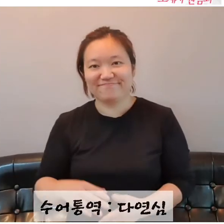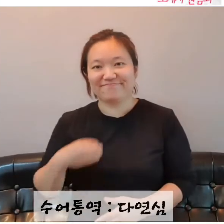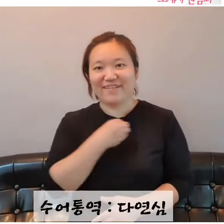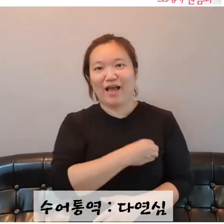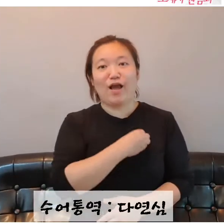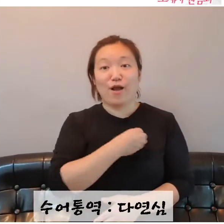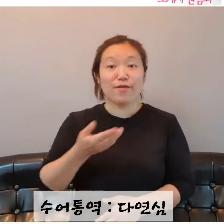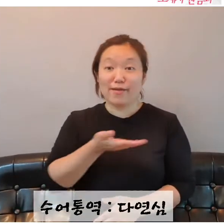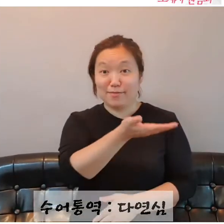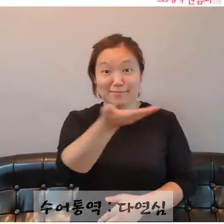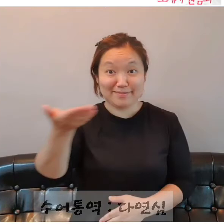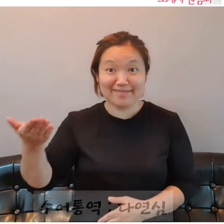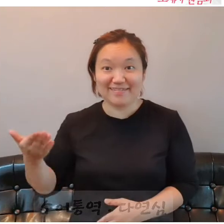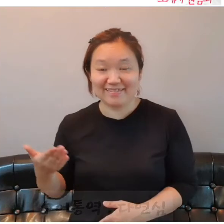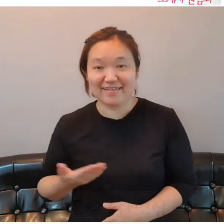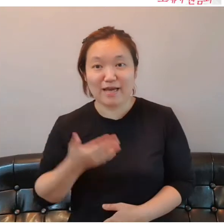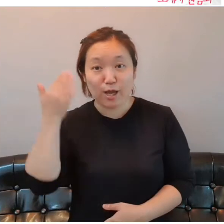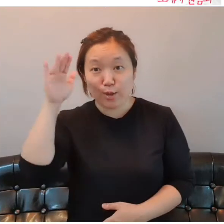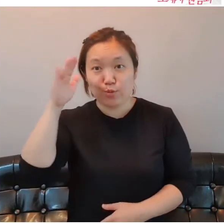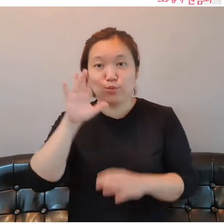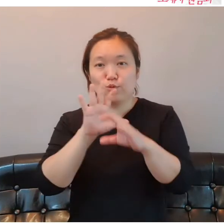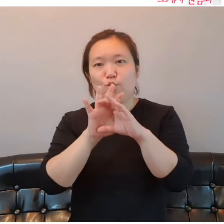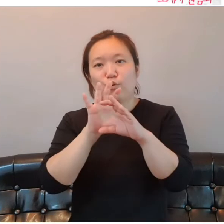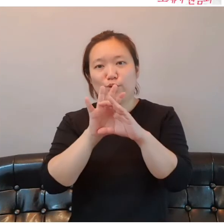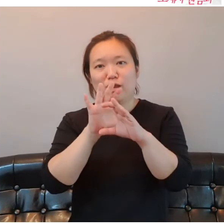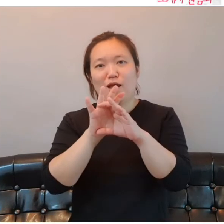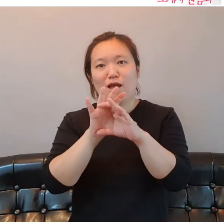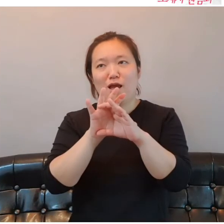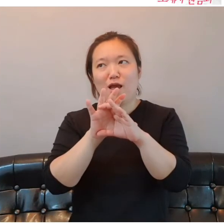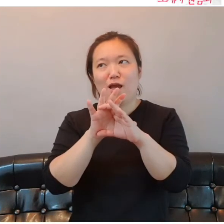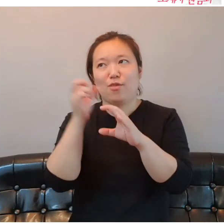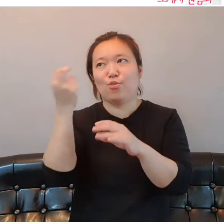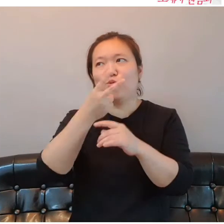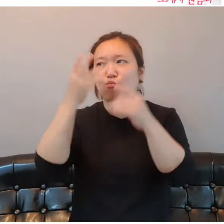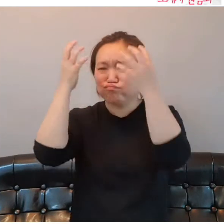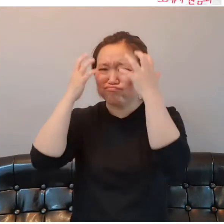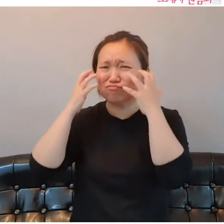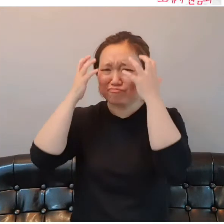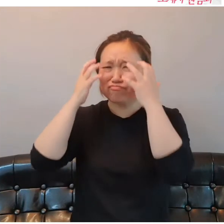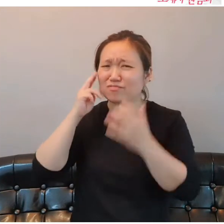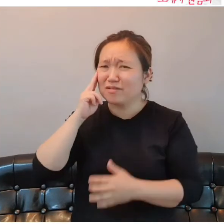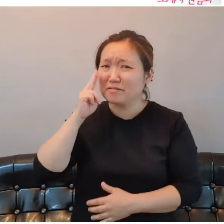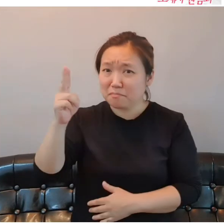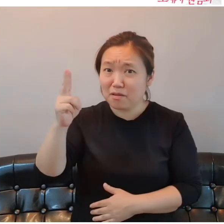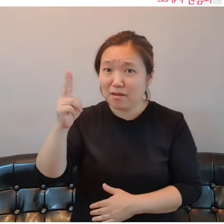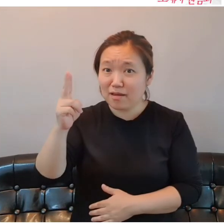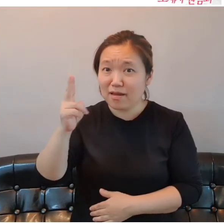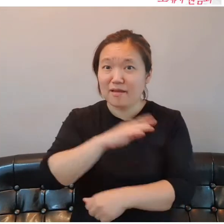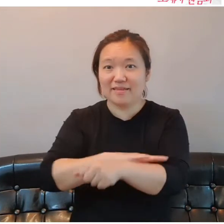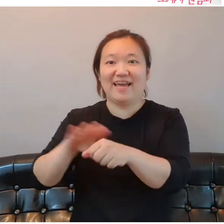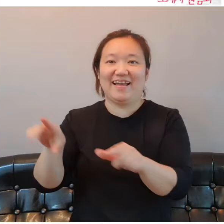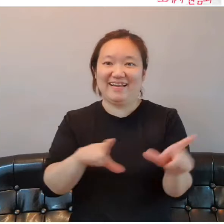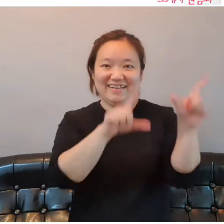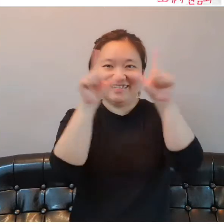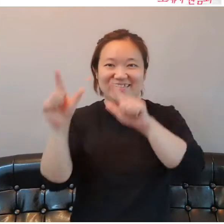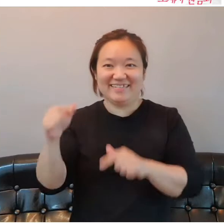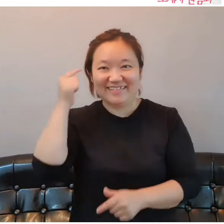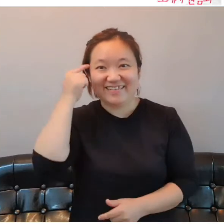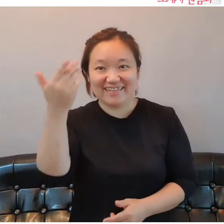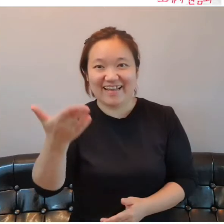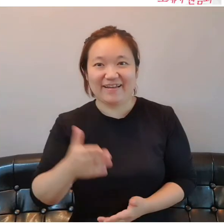안녕하세요. 원심의 가족 여러분들. 요즘 코로나19와 무더위가 심해진 가운데 여러분들은 어떻게